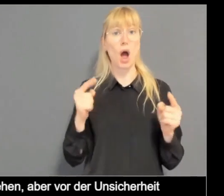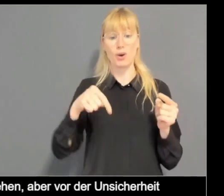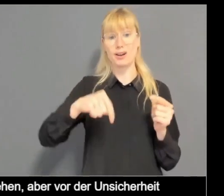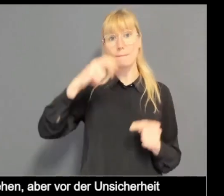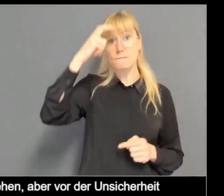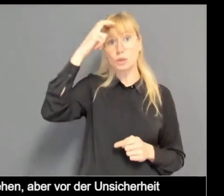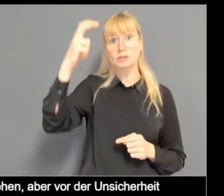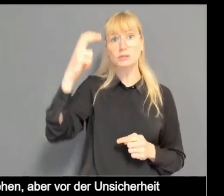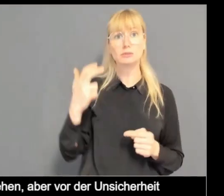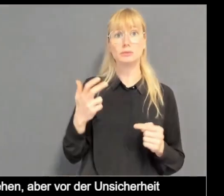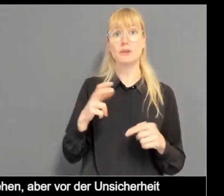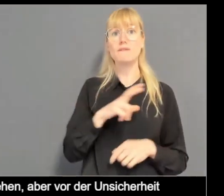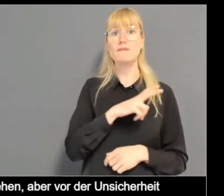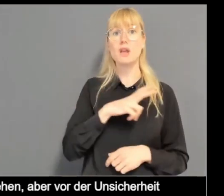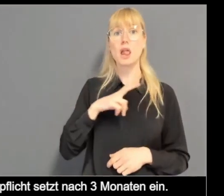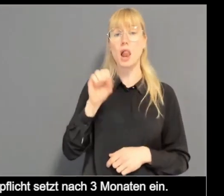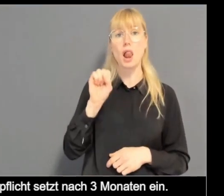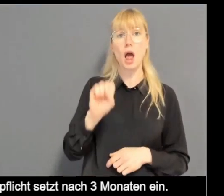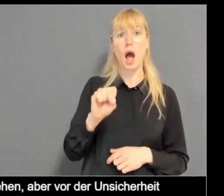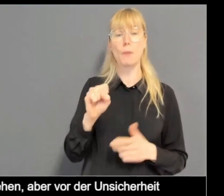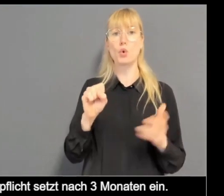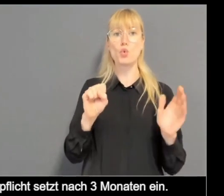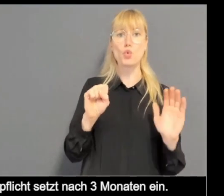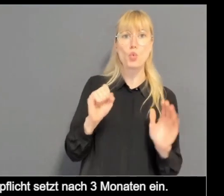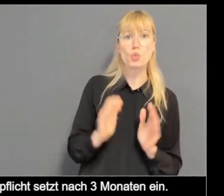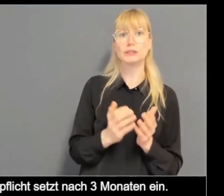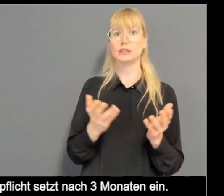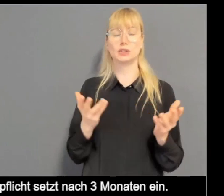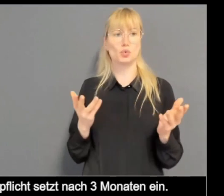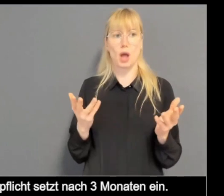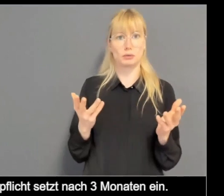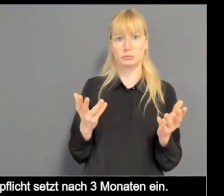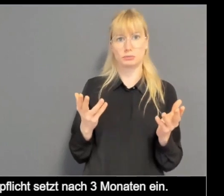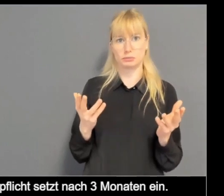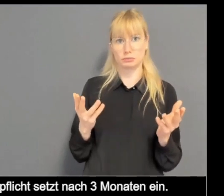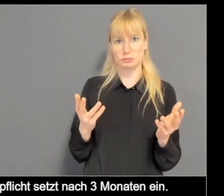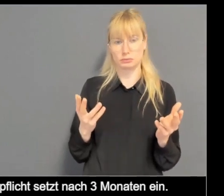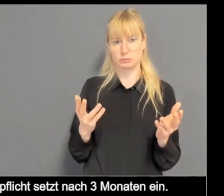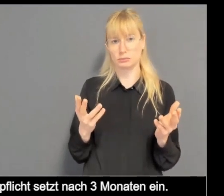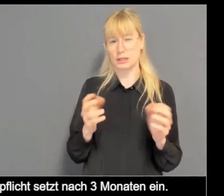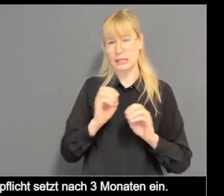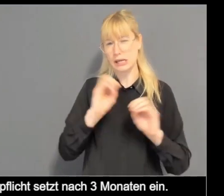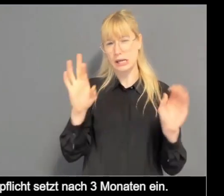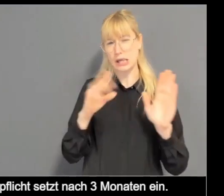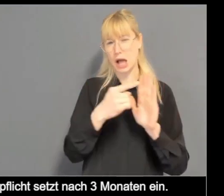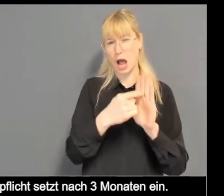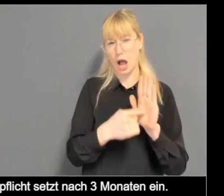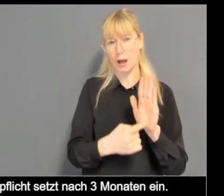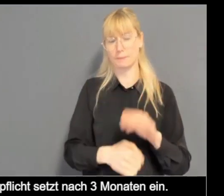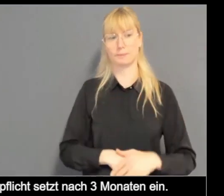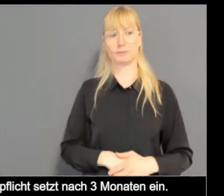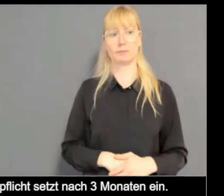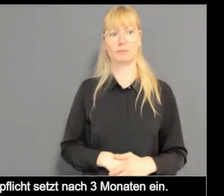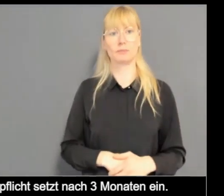Wir wissen auch nicht, ob sie nicht dann bei uns nur kurz sind und vielleicht woanders dann entsprechend andocken, auch in einem anderen